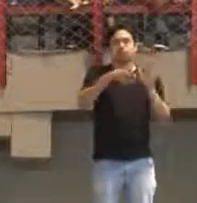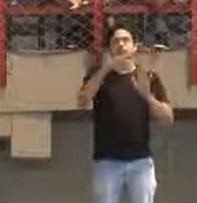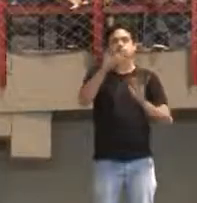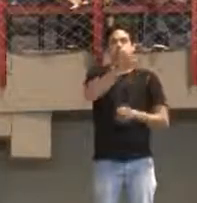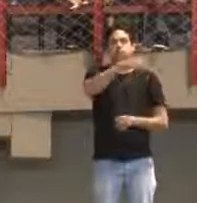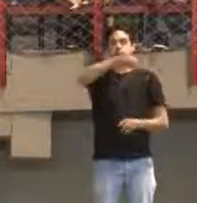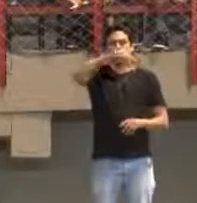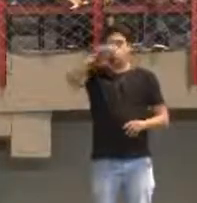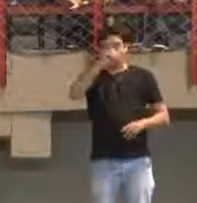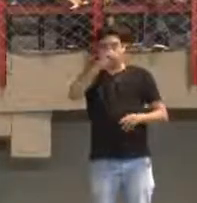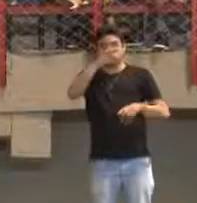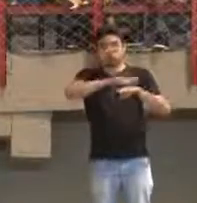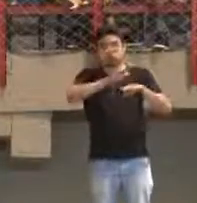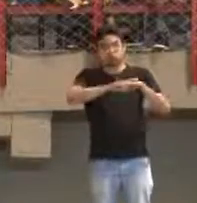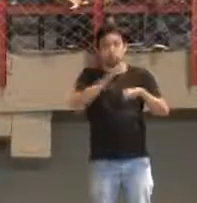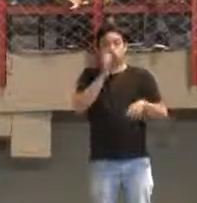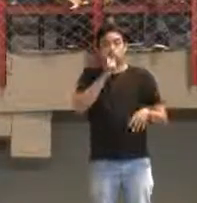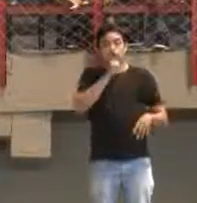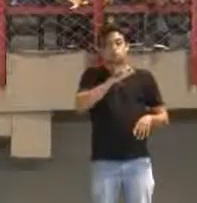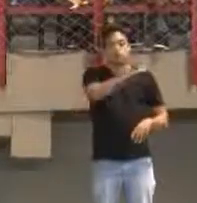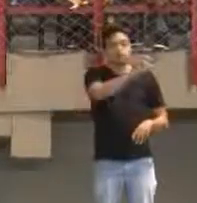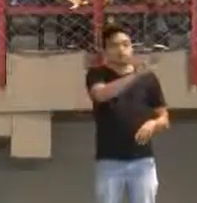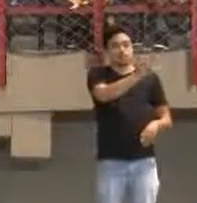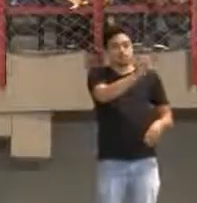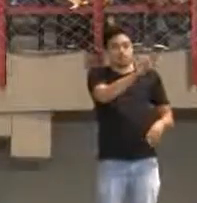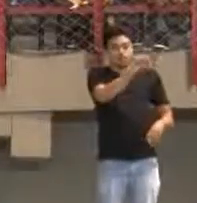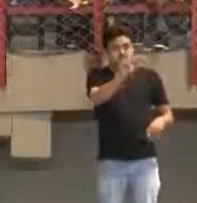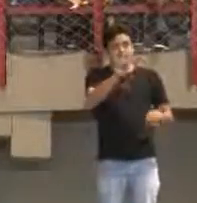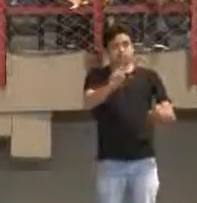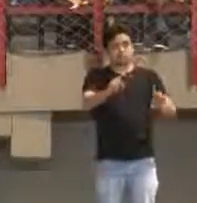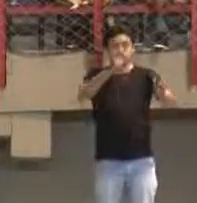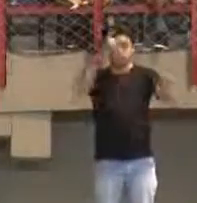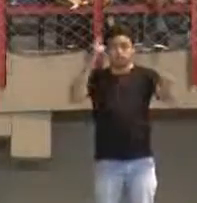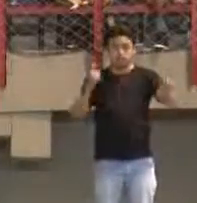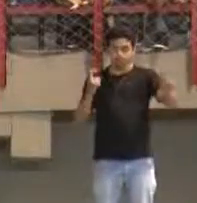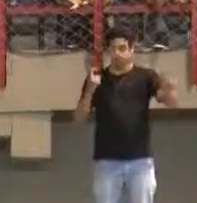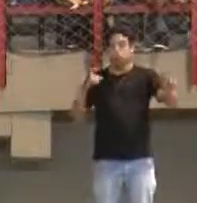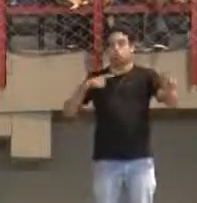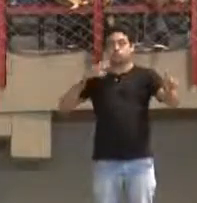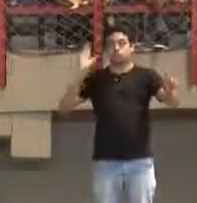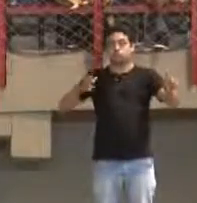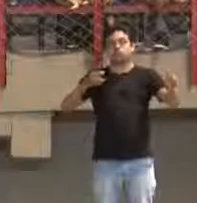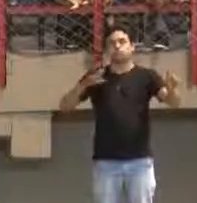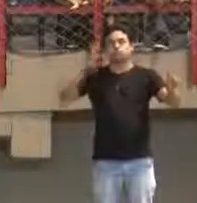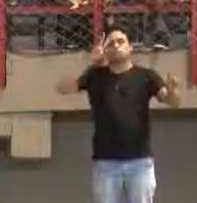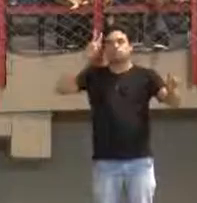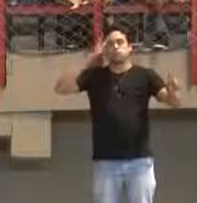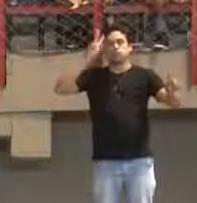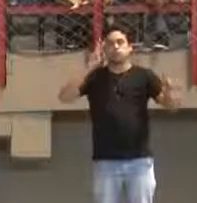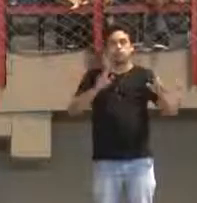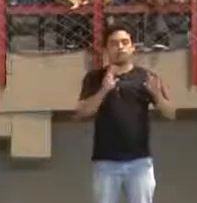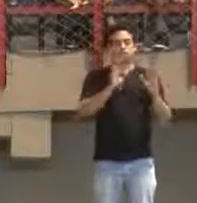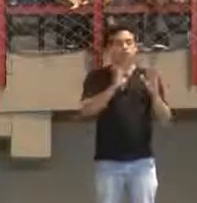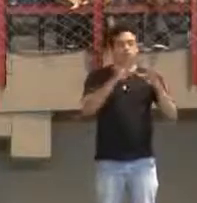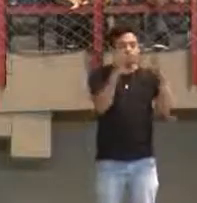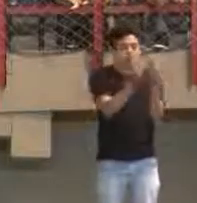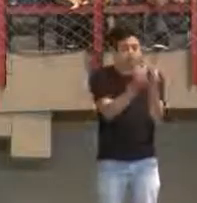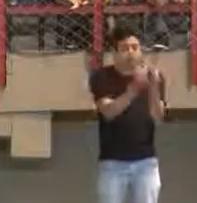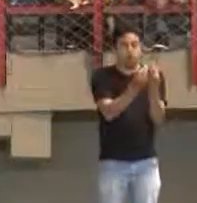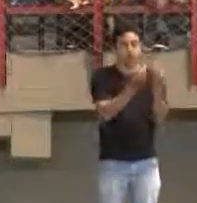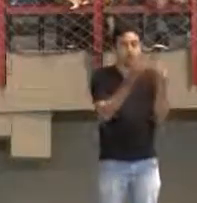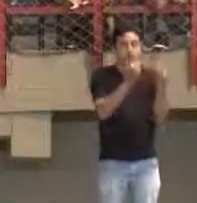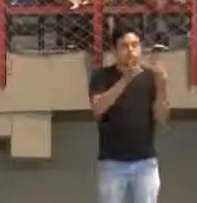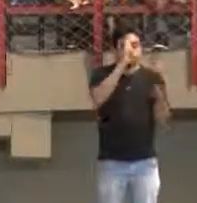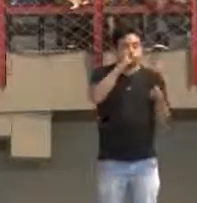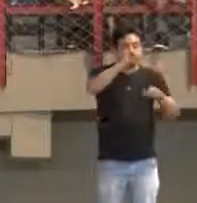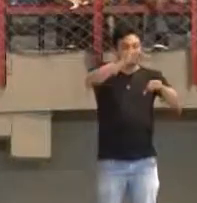da Clarice Lispector perdão antes da Clarice Lispector um conto a família tá almoçando em